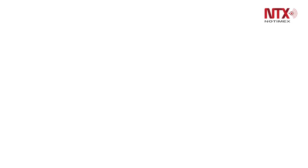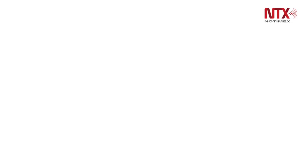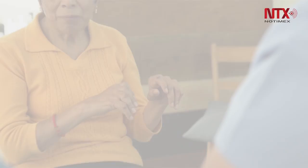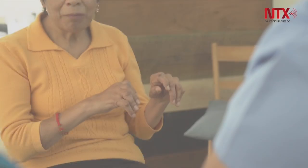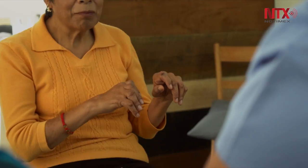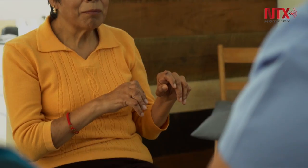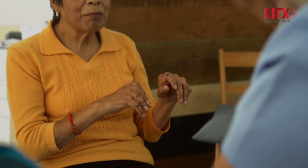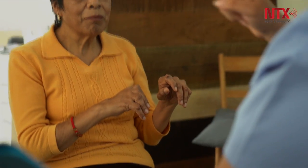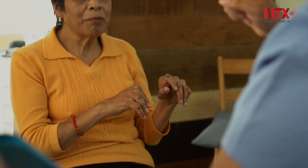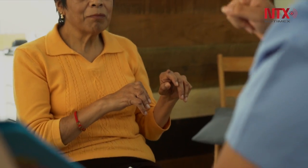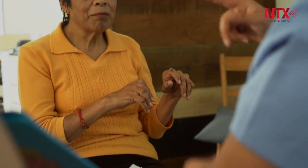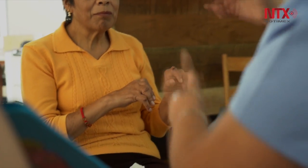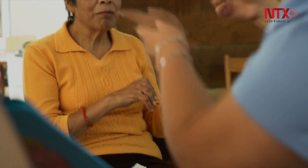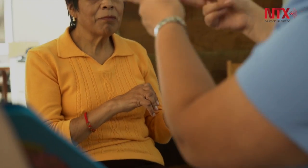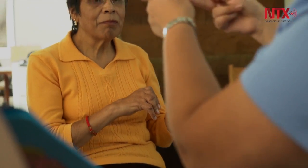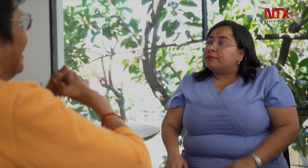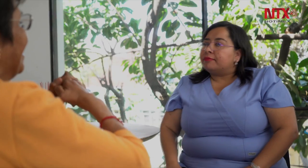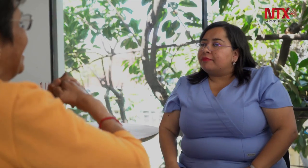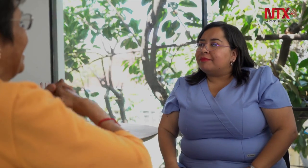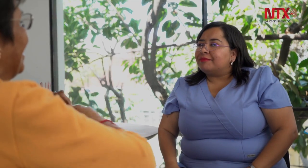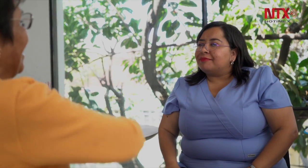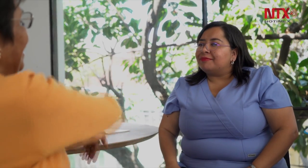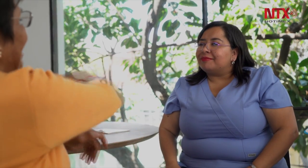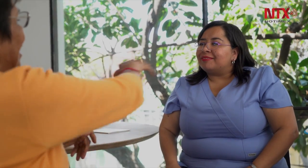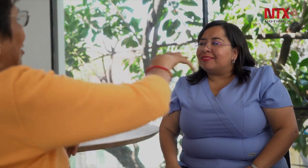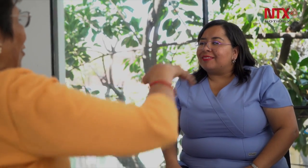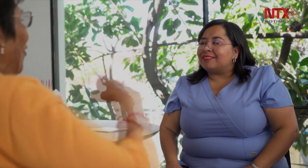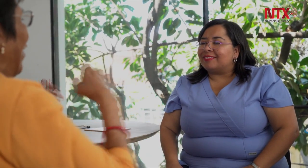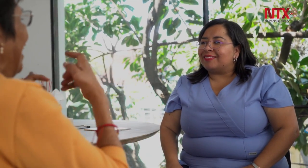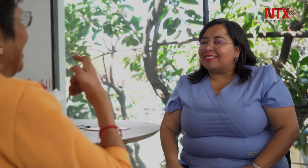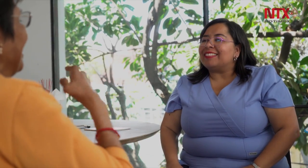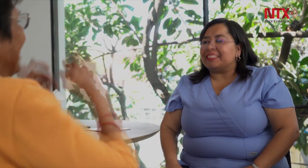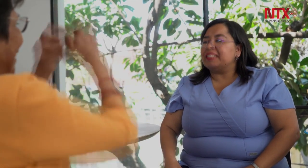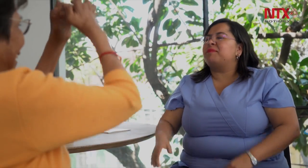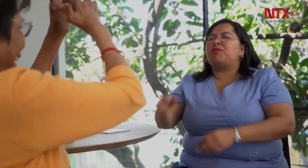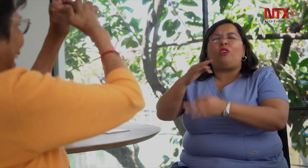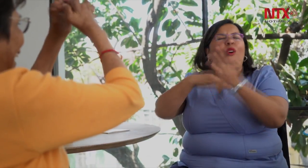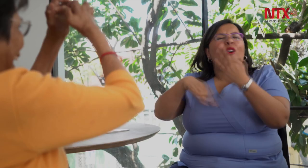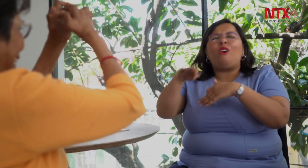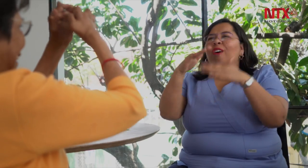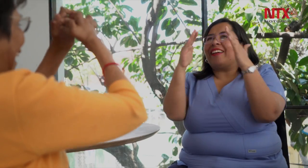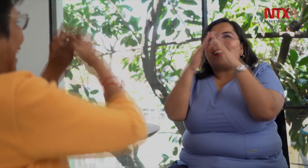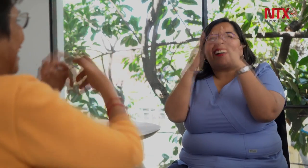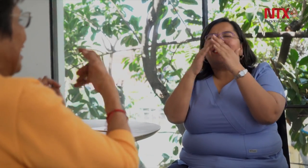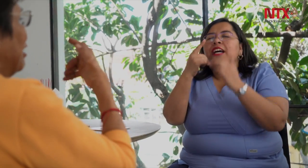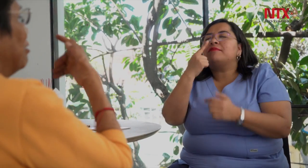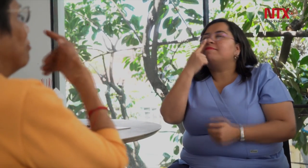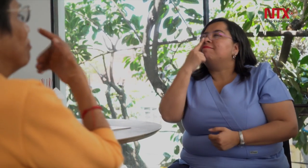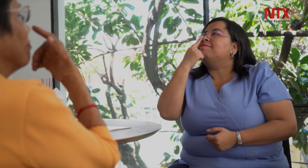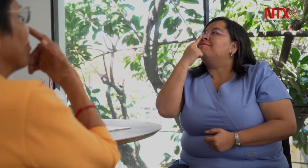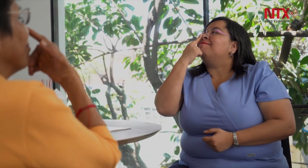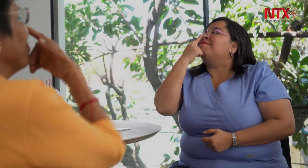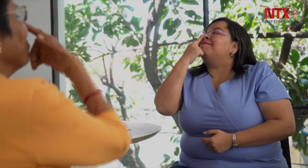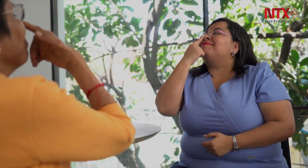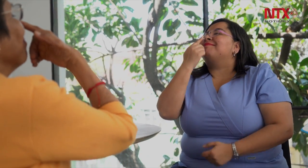Ahorita está en programa piloto, es la combinación de del aprendizaje de la lengua junto con la